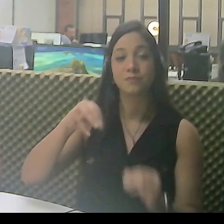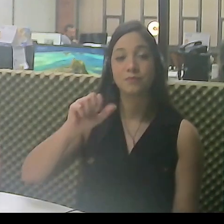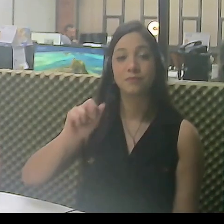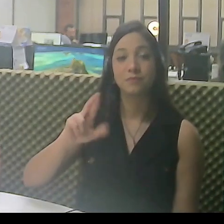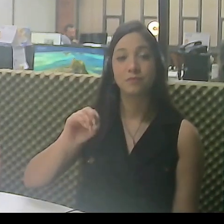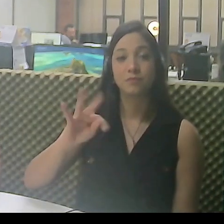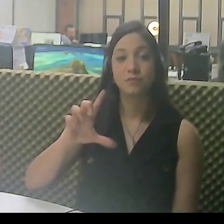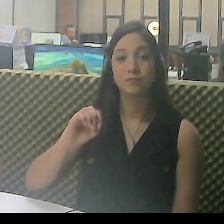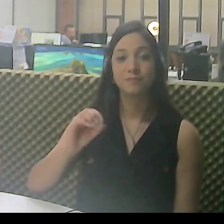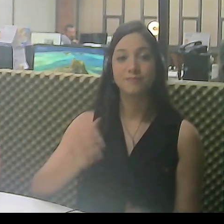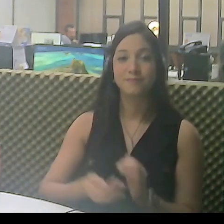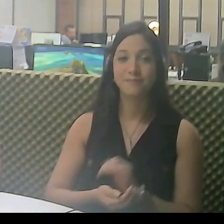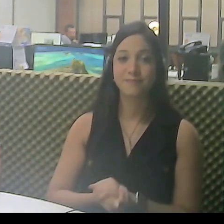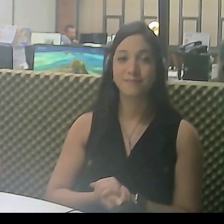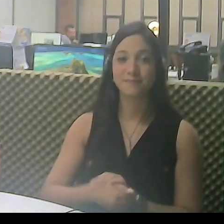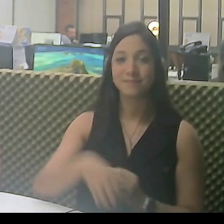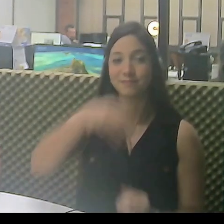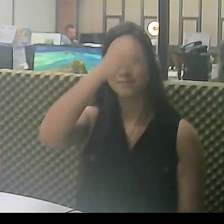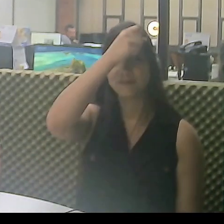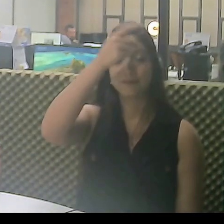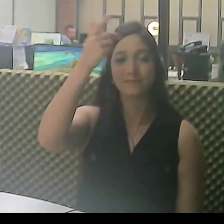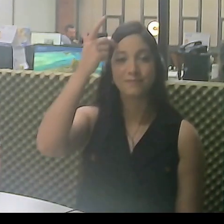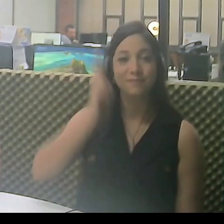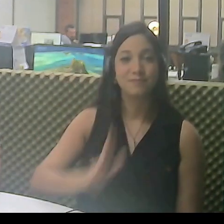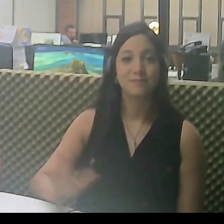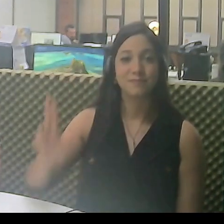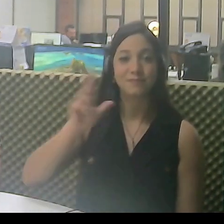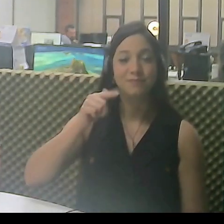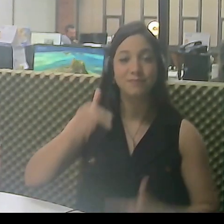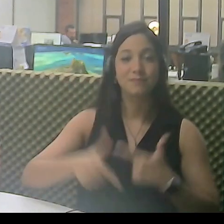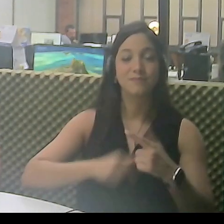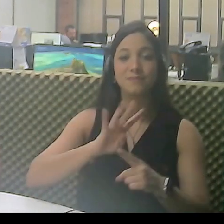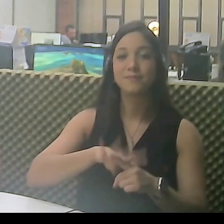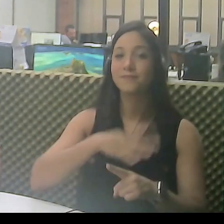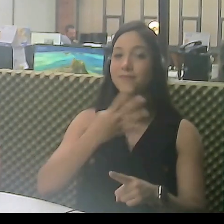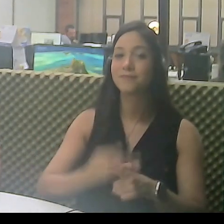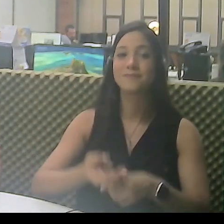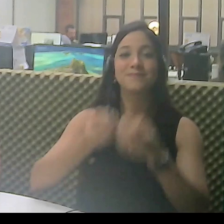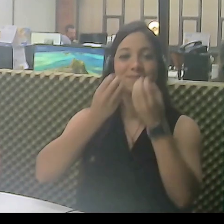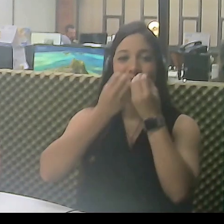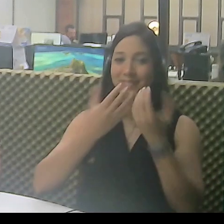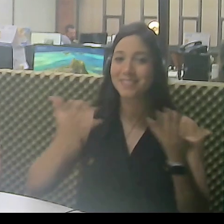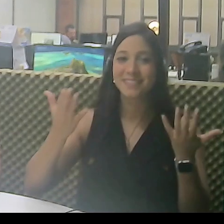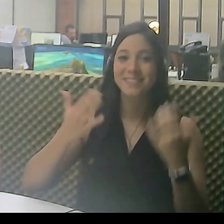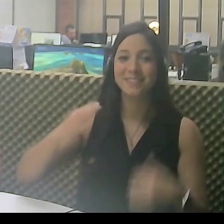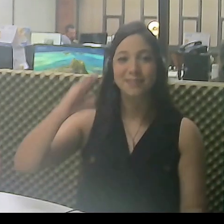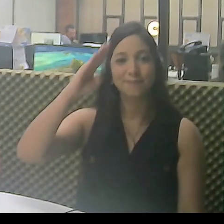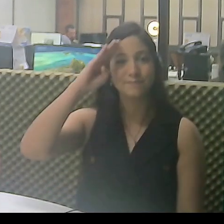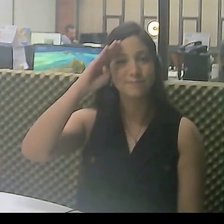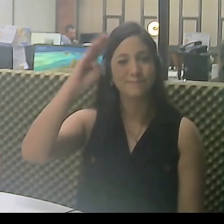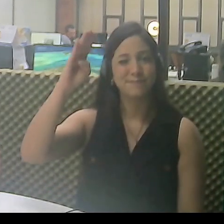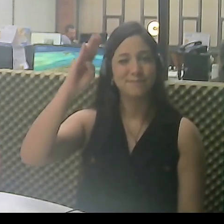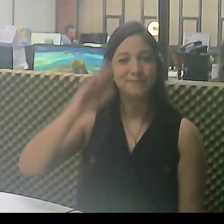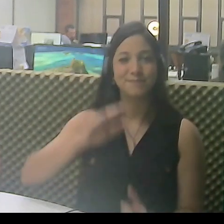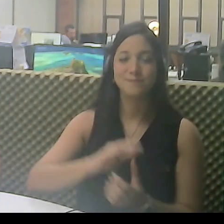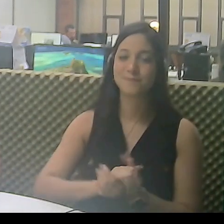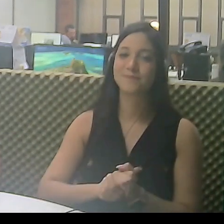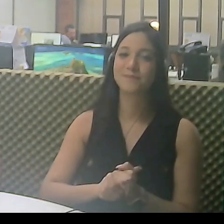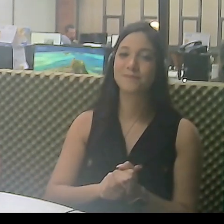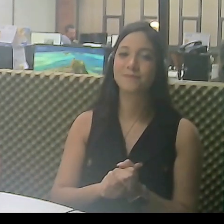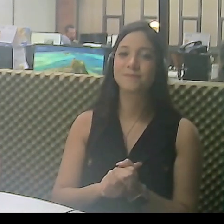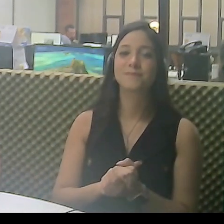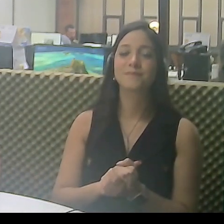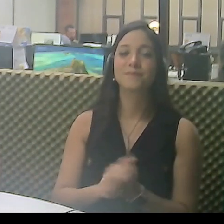Comunicação, Marco Túlio de Castro Kalimann. Prefeitura de Uberlândia. Fazer mais, fazer bem. Até a